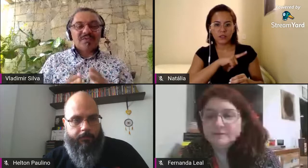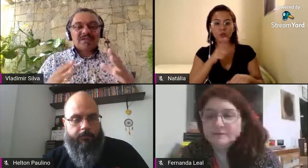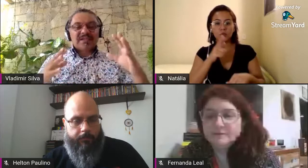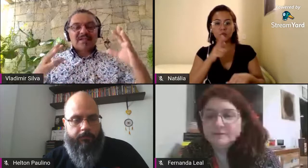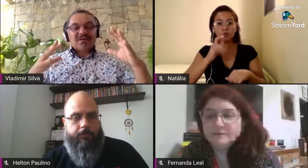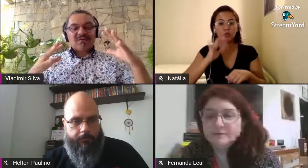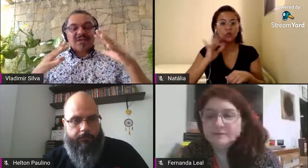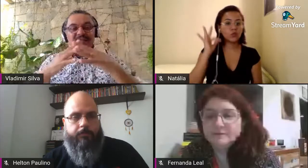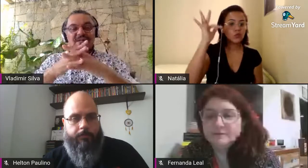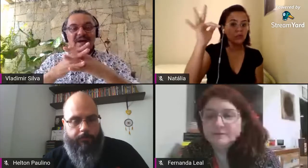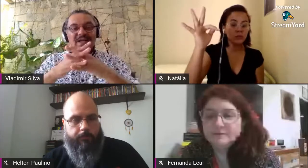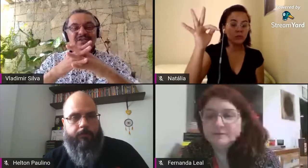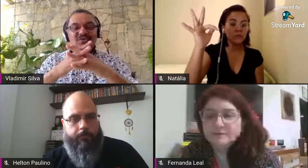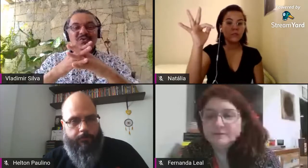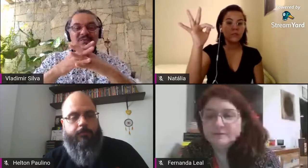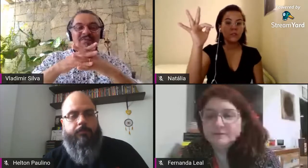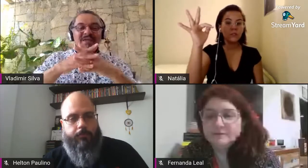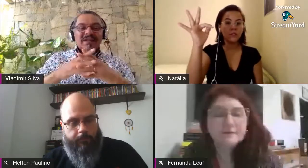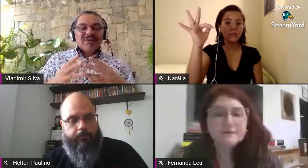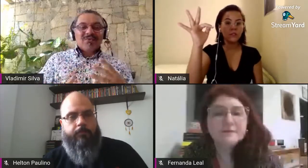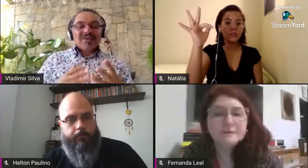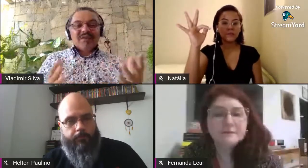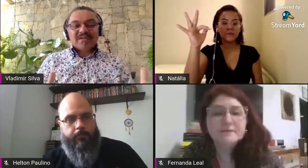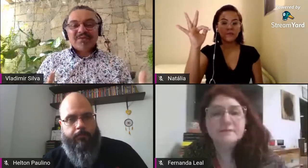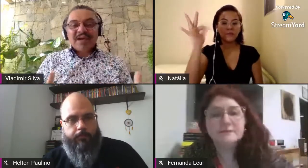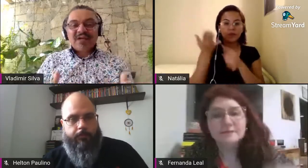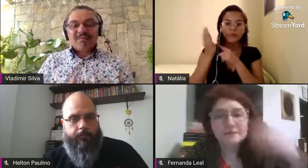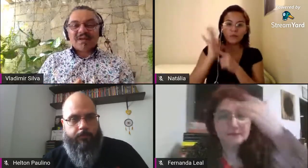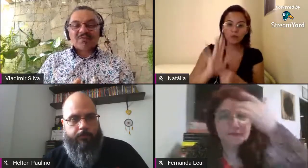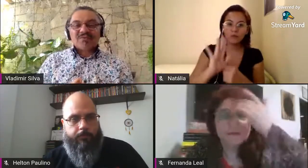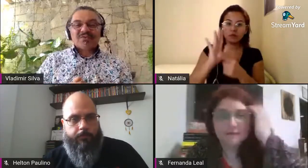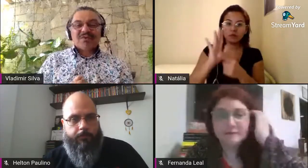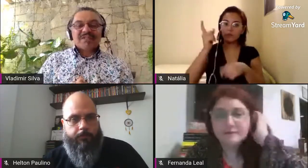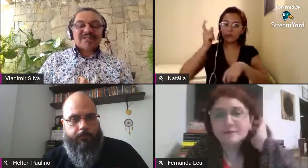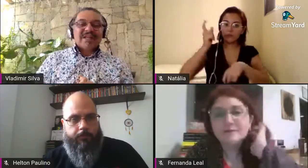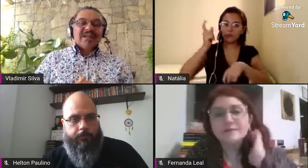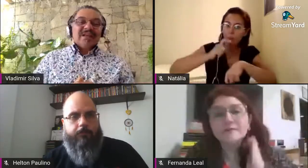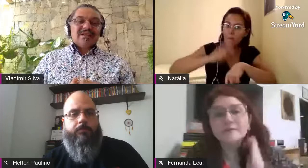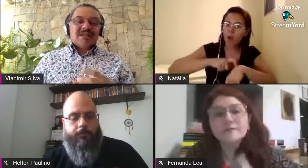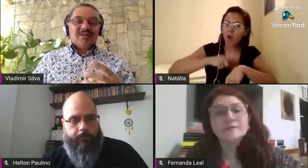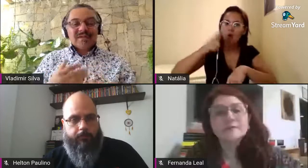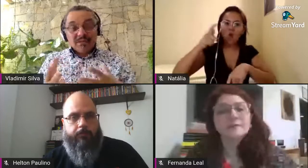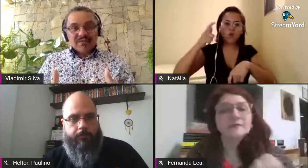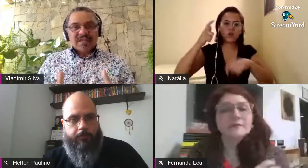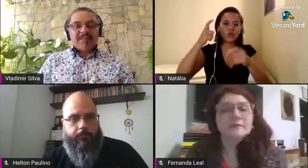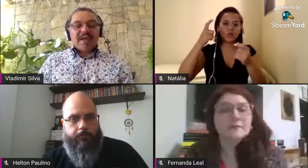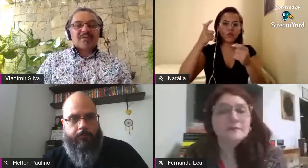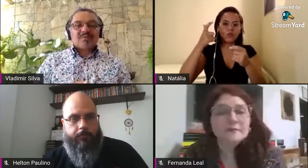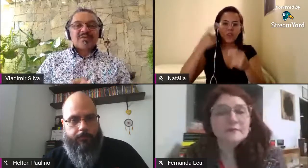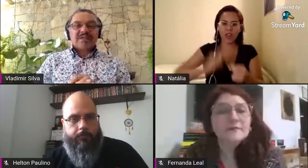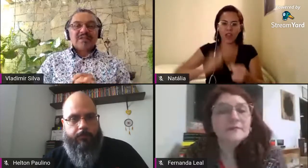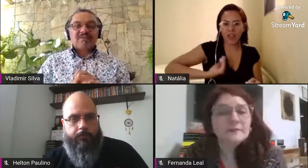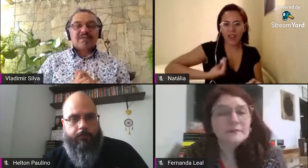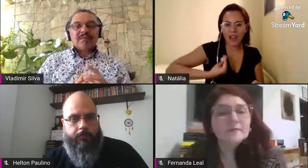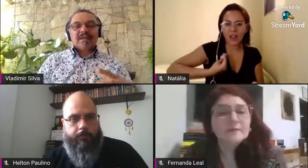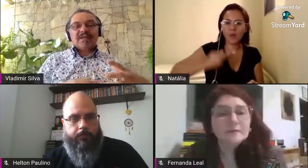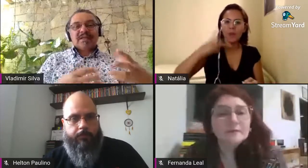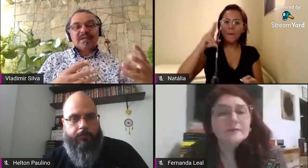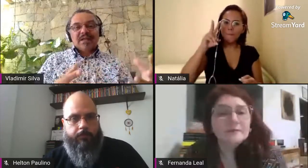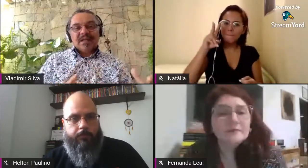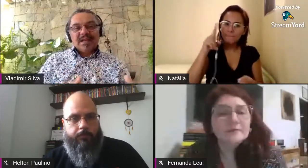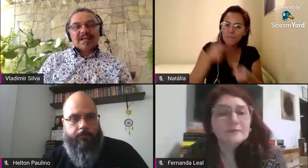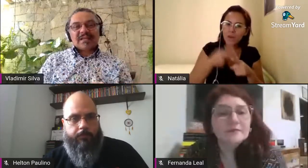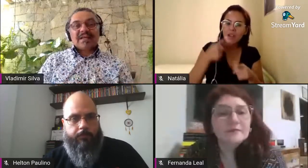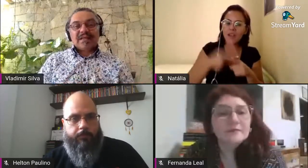do ponto de vista da sincronia imagem-som, o que vai ser um ganho para todos nós. Então, isso é um dos aspectos positivos também